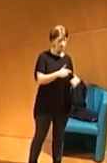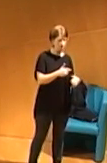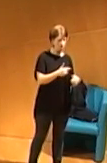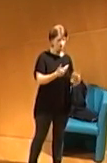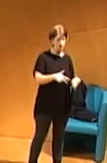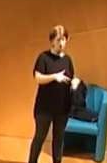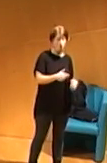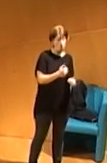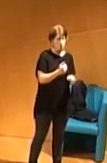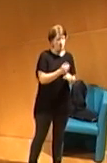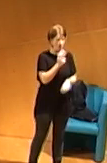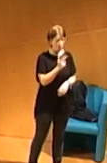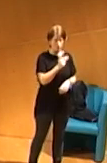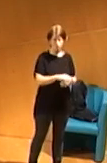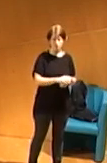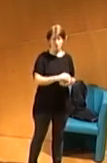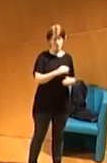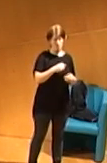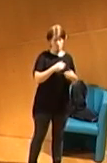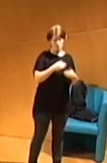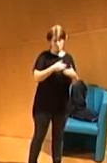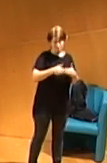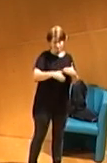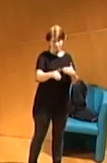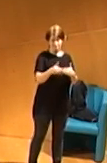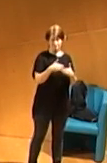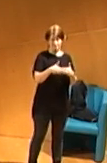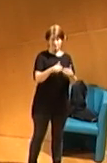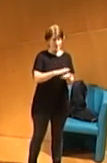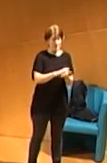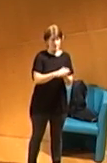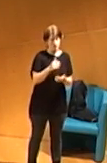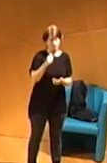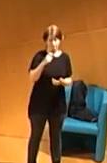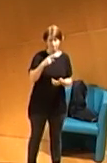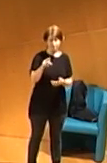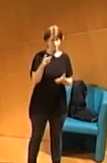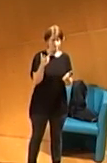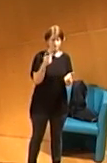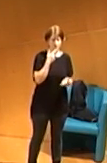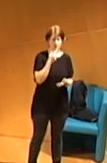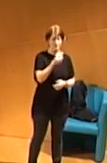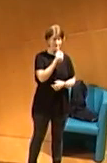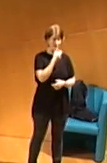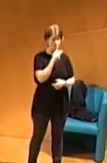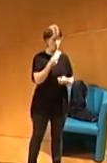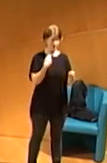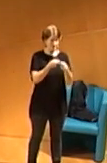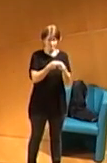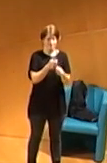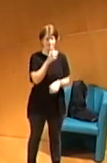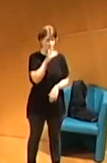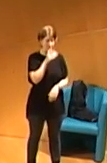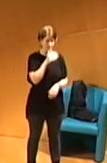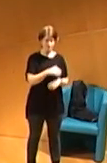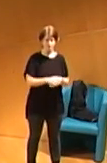pu lui donner les médicaments qui correspondaient. Ils lui ont donné, j'ai l'impression, enfin, on a eu l'impression qu'ils se